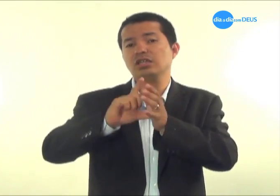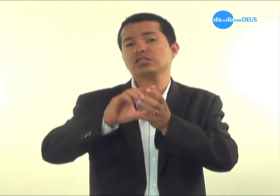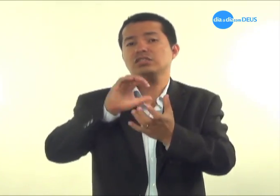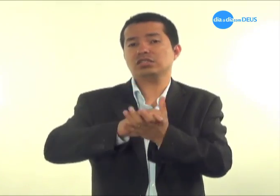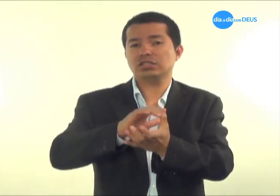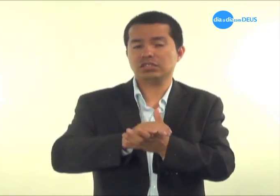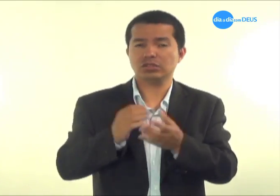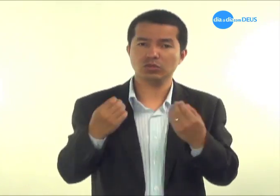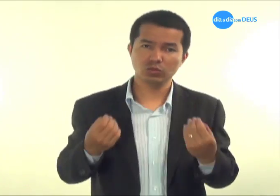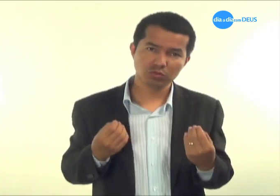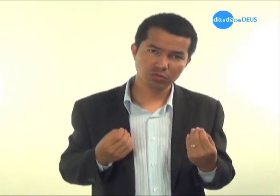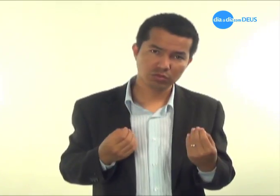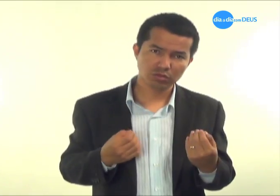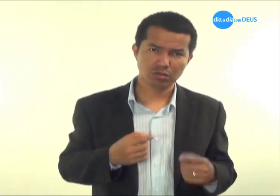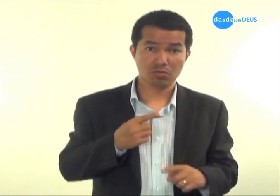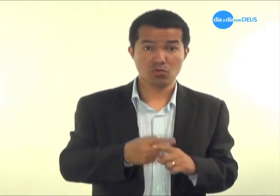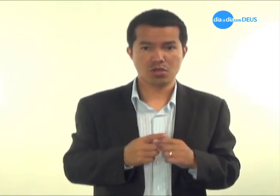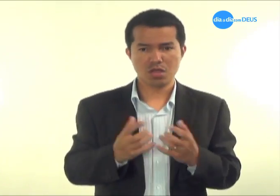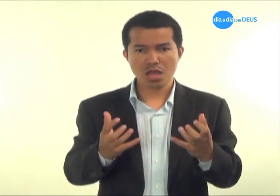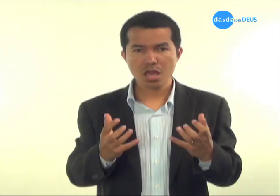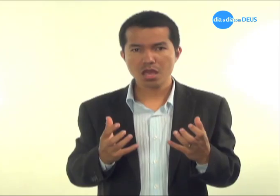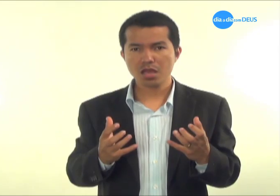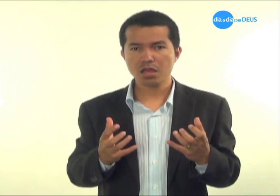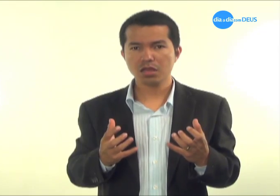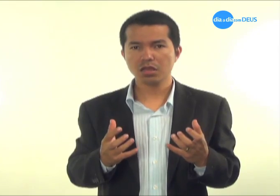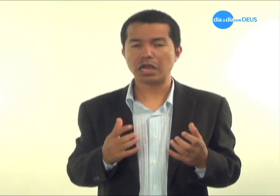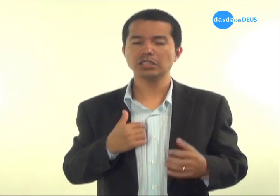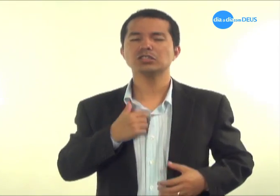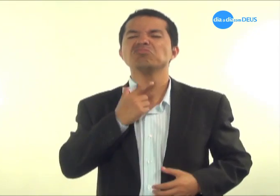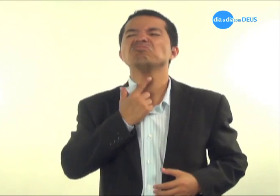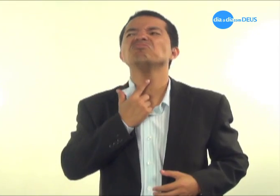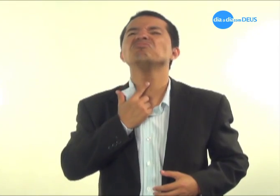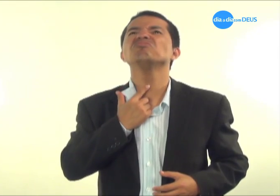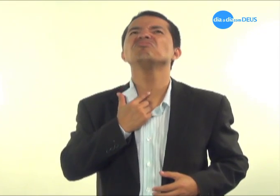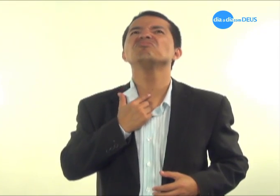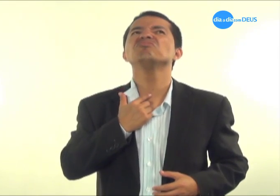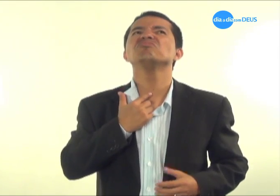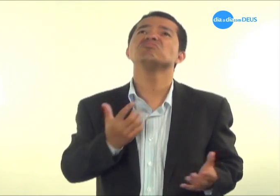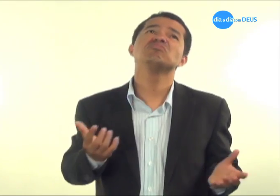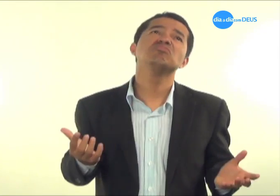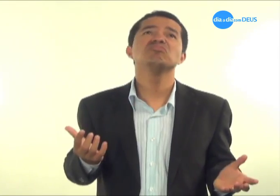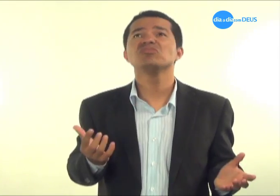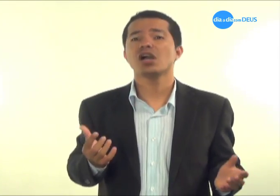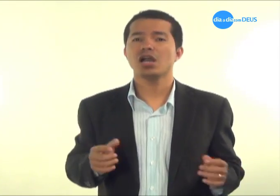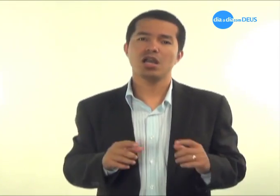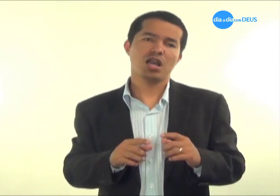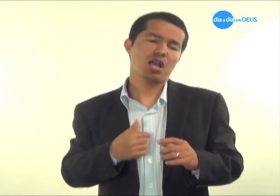do casamento, não é nem porque queira, mas porque quer